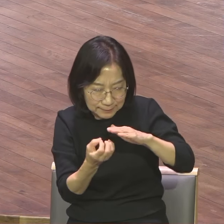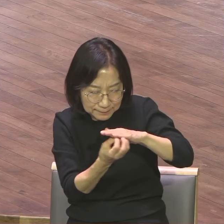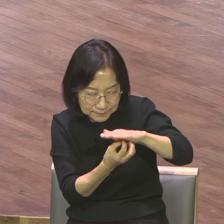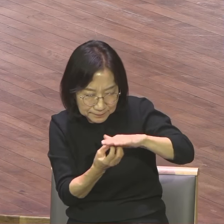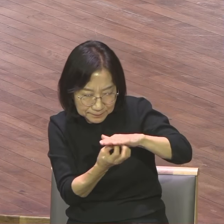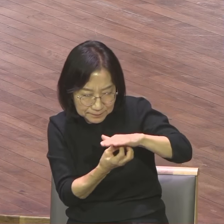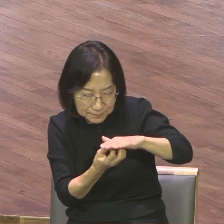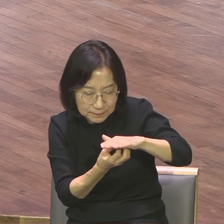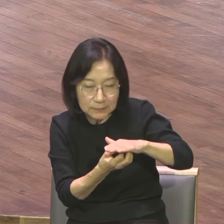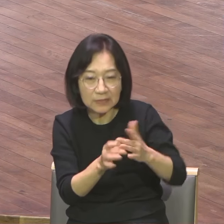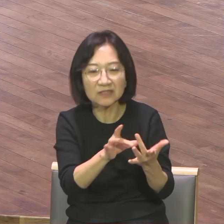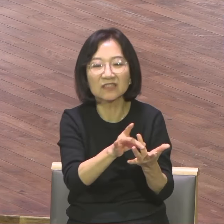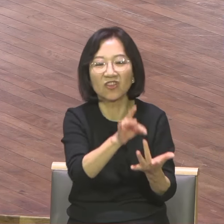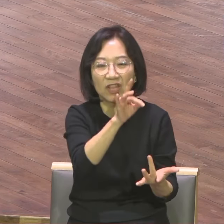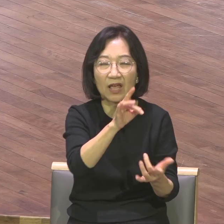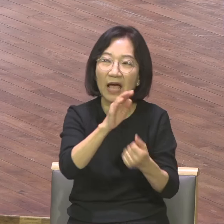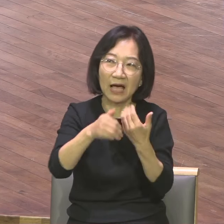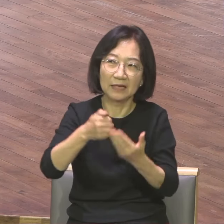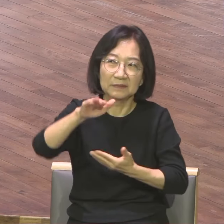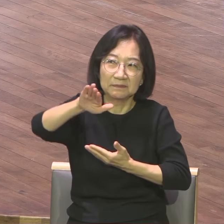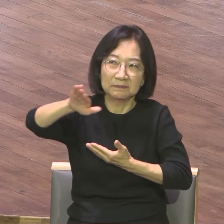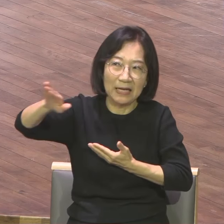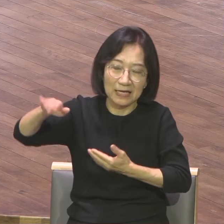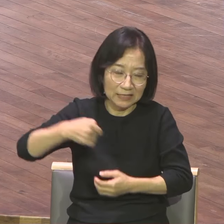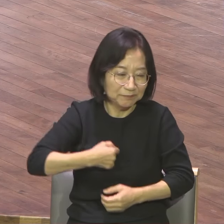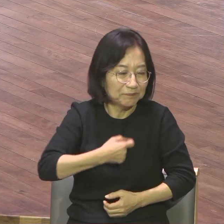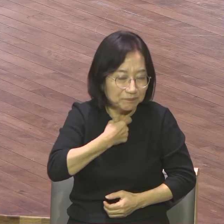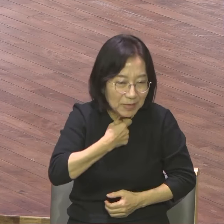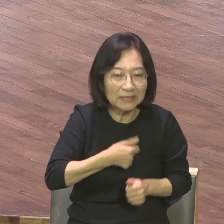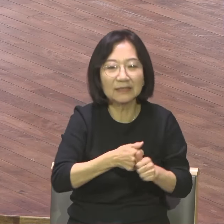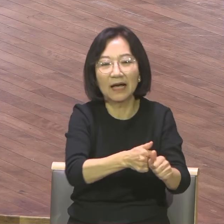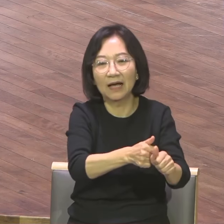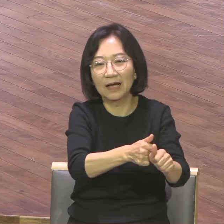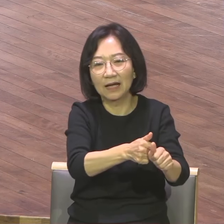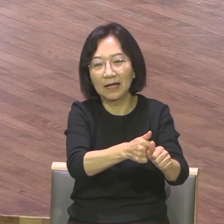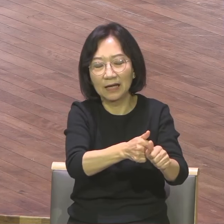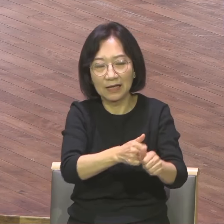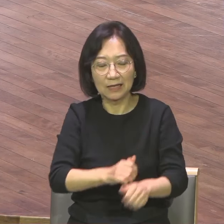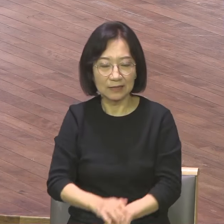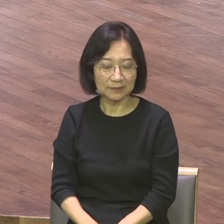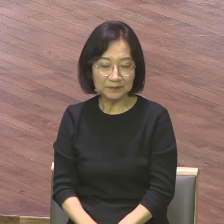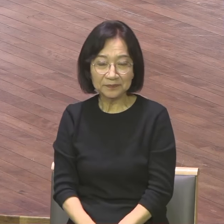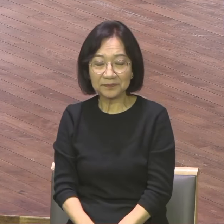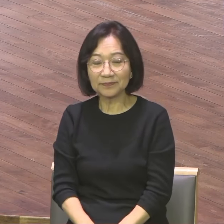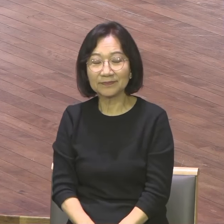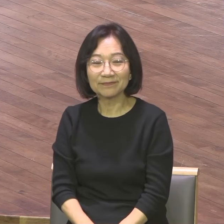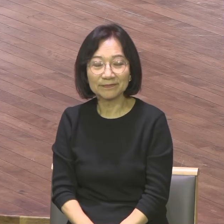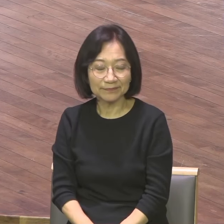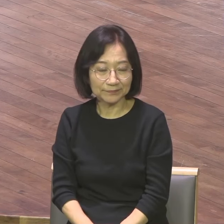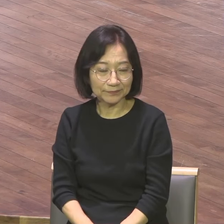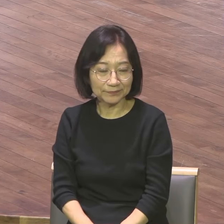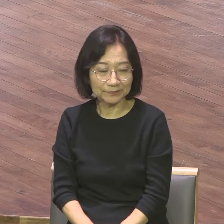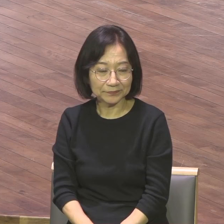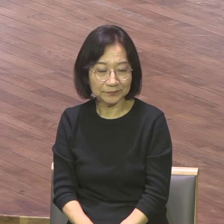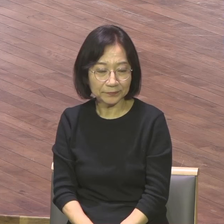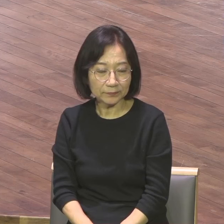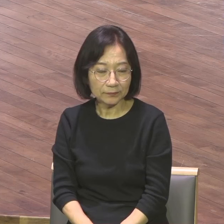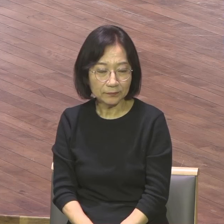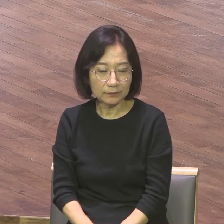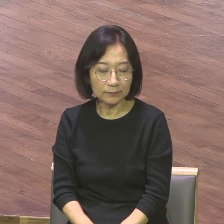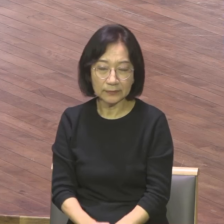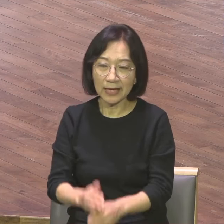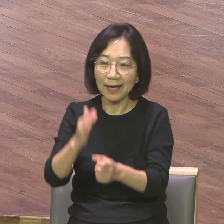선택을 한 것입니다. 인본주의적 선택. 눈앞에 보이는 것 보고 인본주의 선택. 하나님의